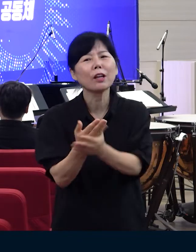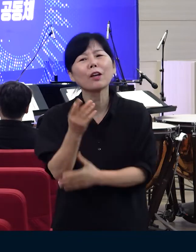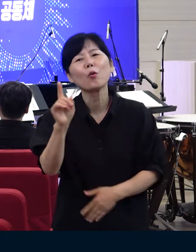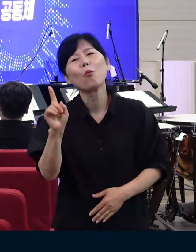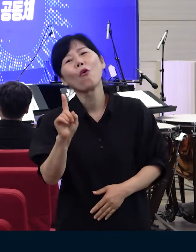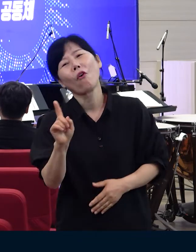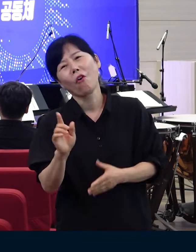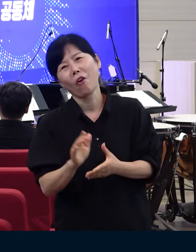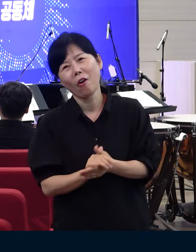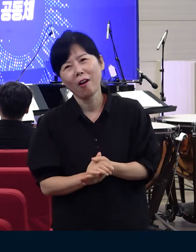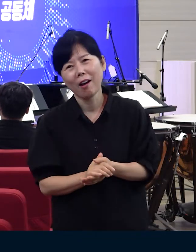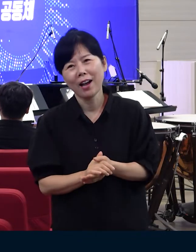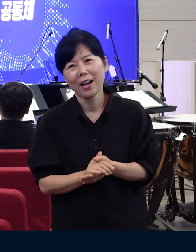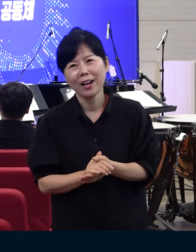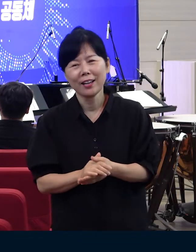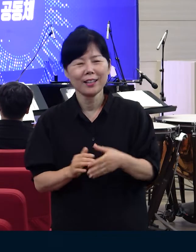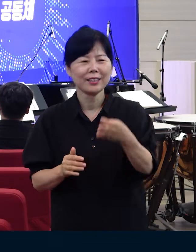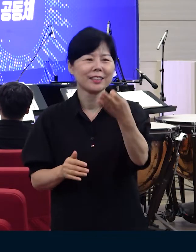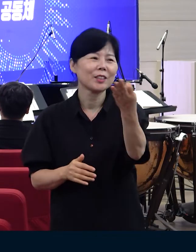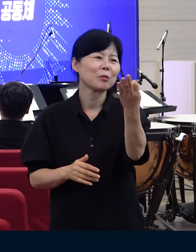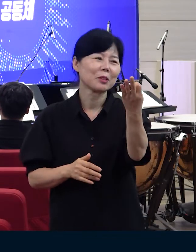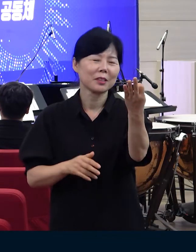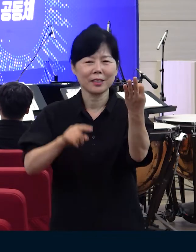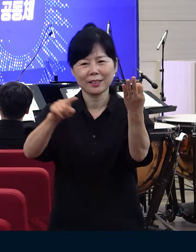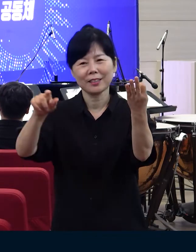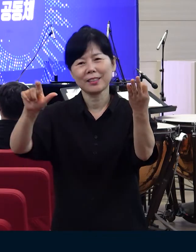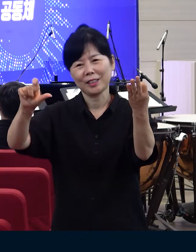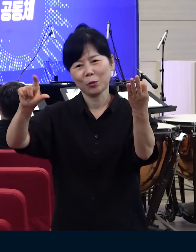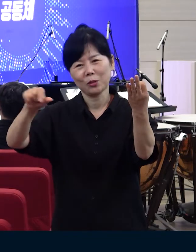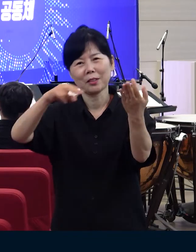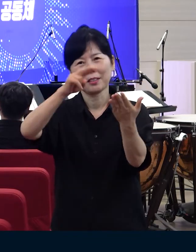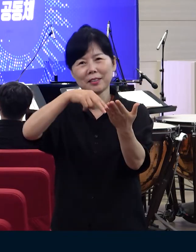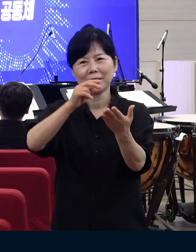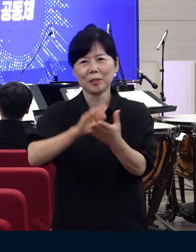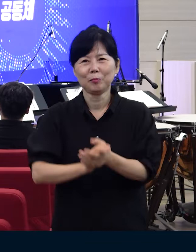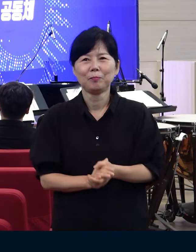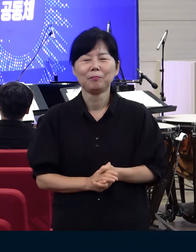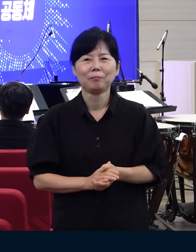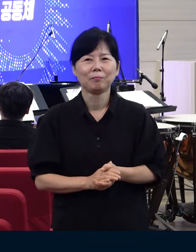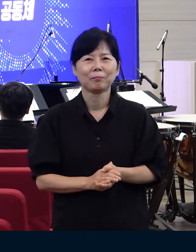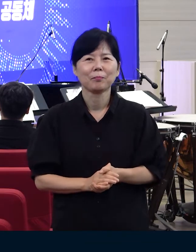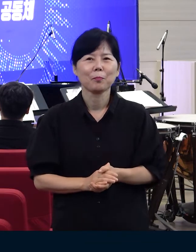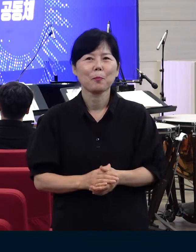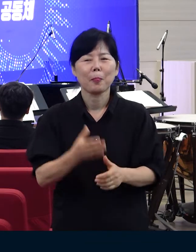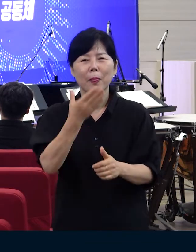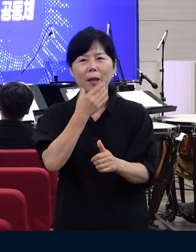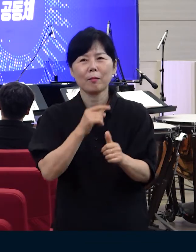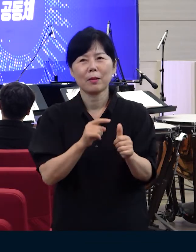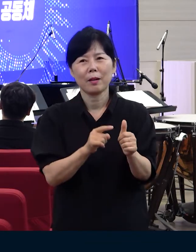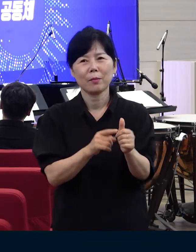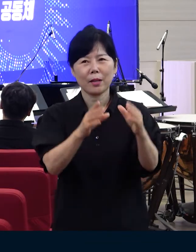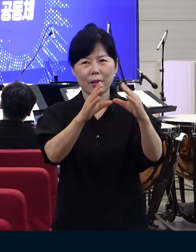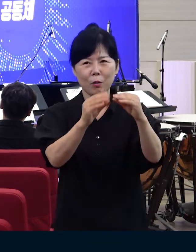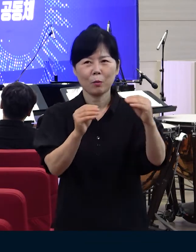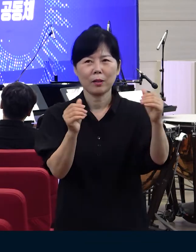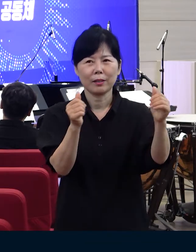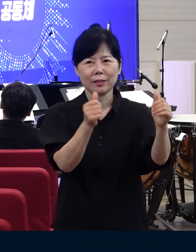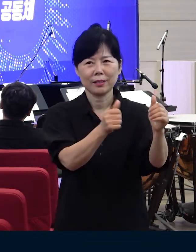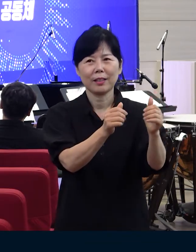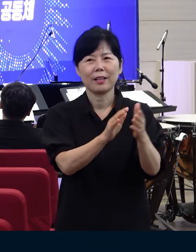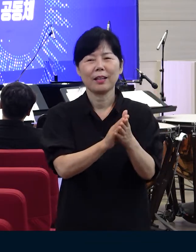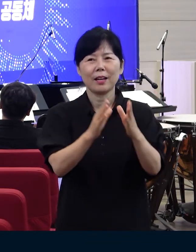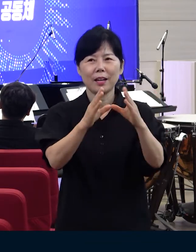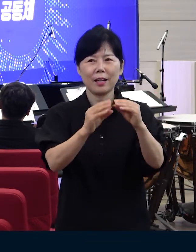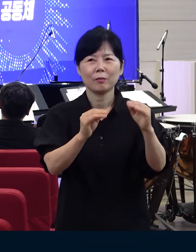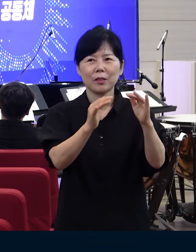벌어집니다. 우리 14절 15절 말씀을 함께 읽겠습니다. 14절 15절 같이 읽습니다. 아브라함이 애굽에 이르렀을